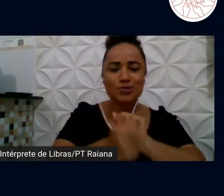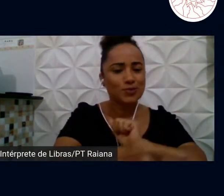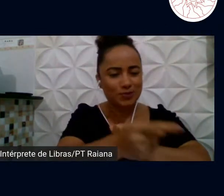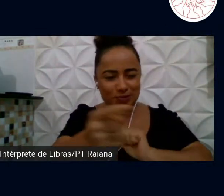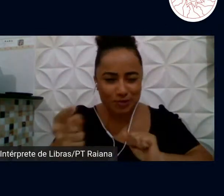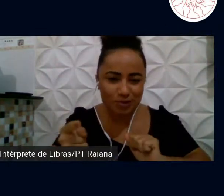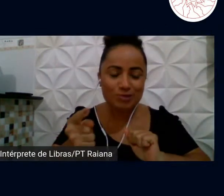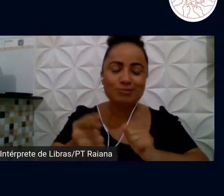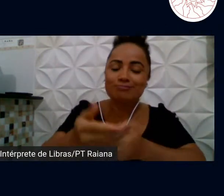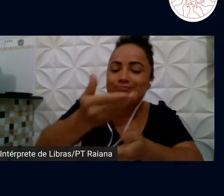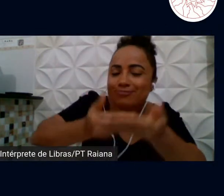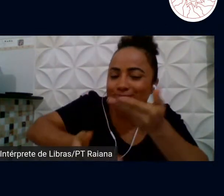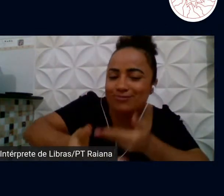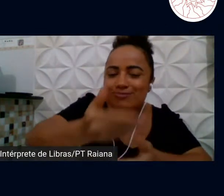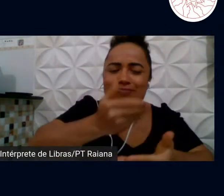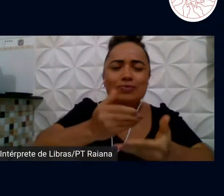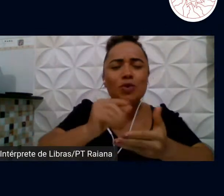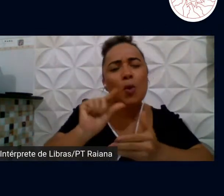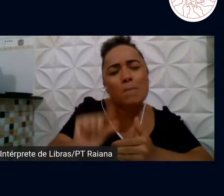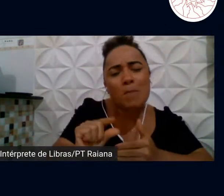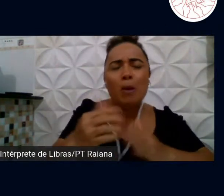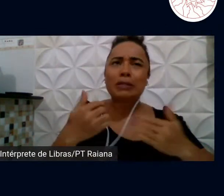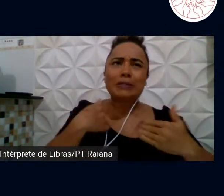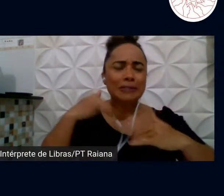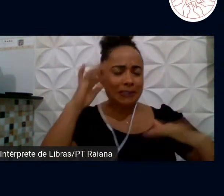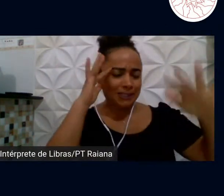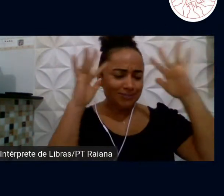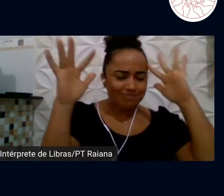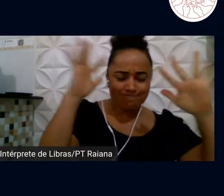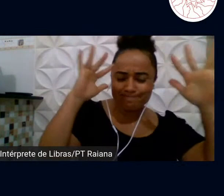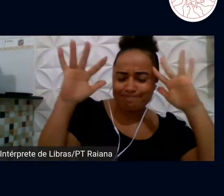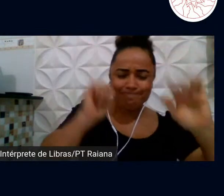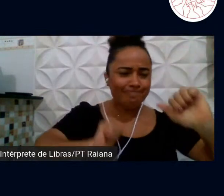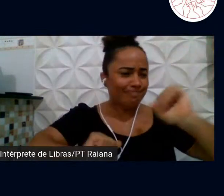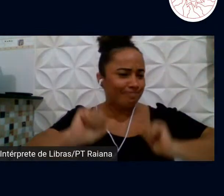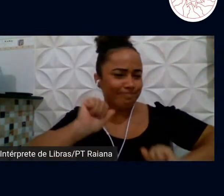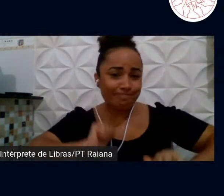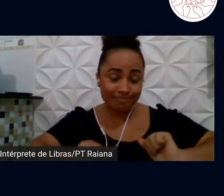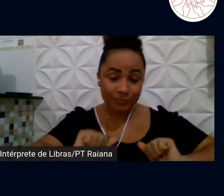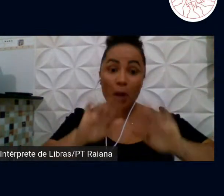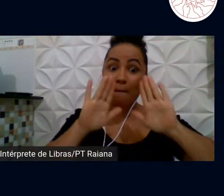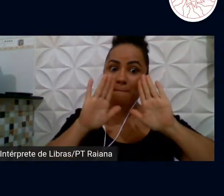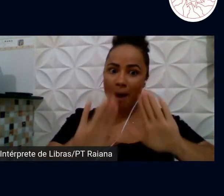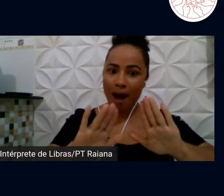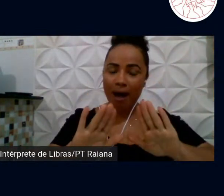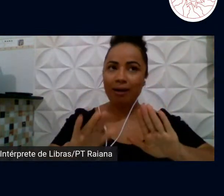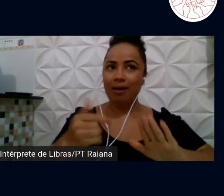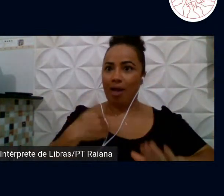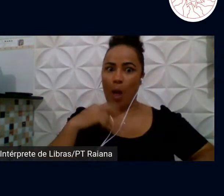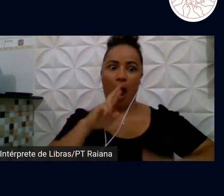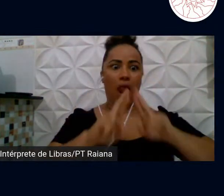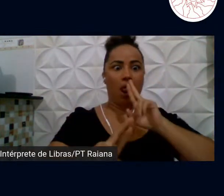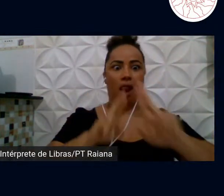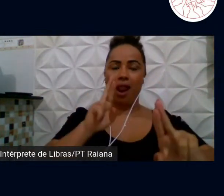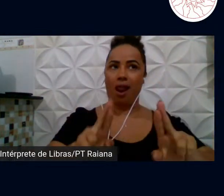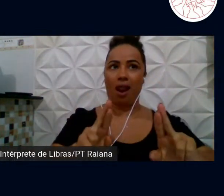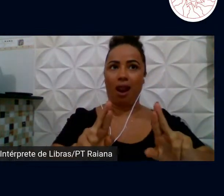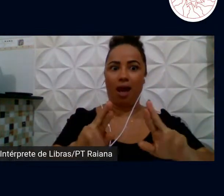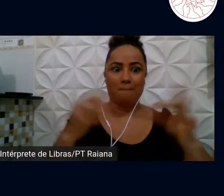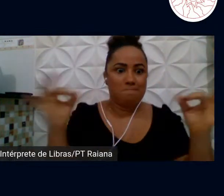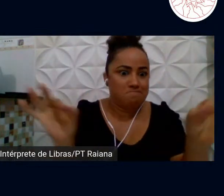compartilhando um pouco, né, de muitas inquietações. Já vou adiantando que respostas não tenho nenhuma,